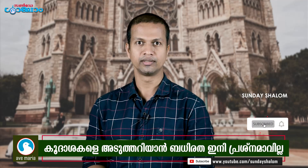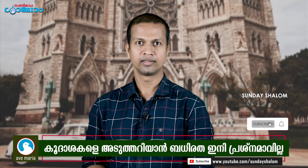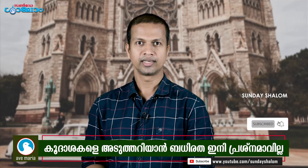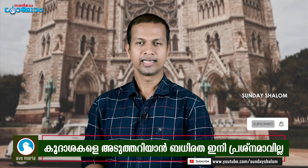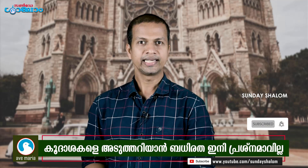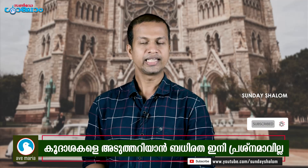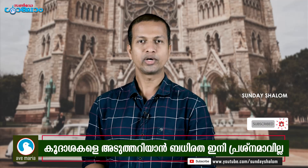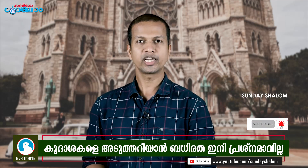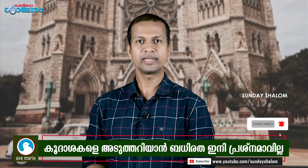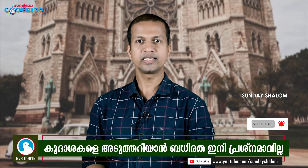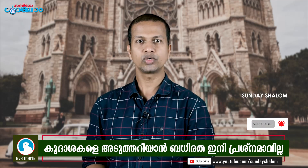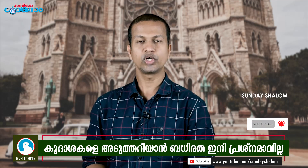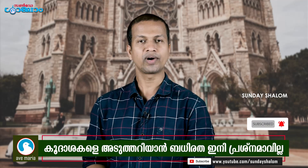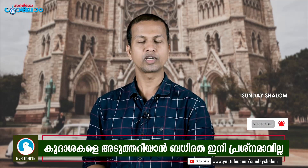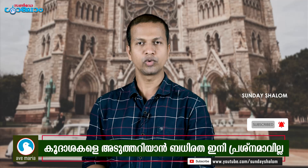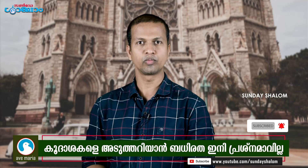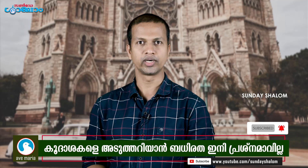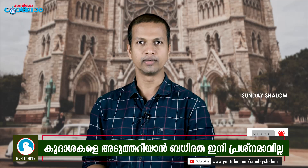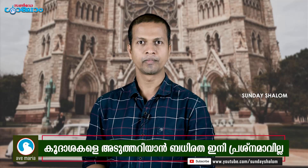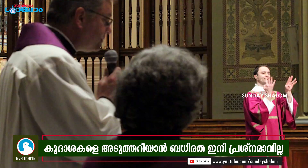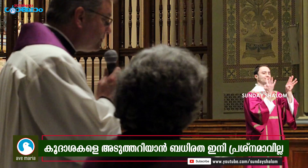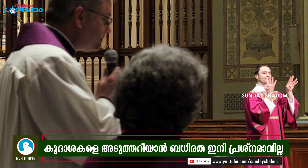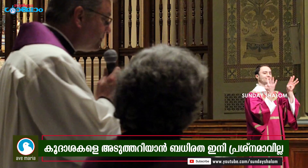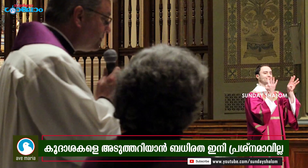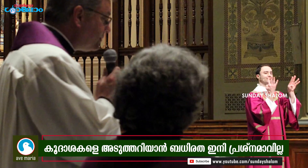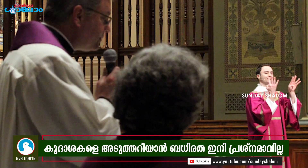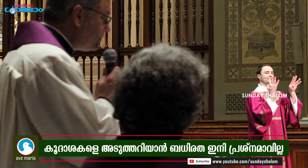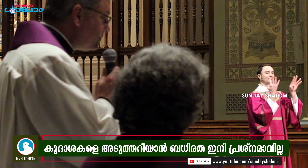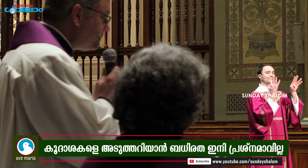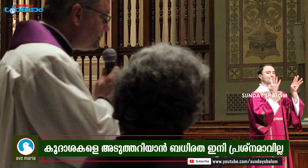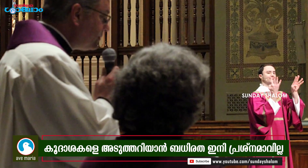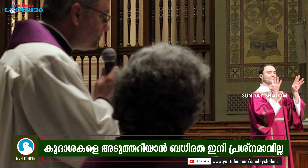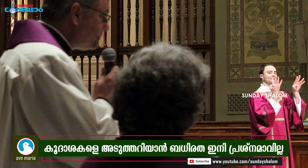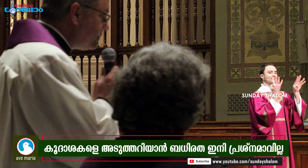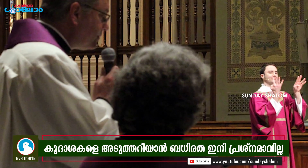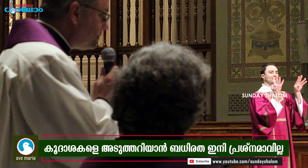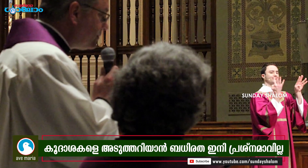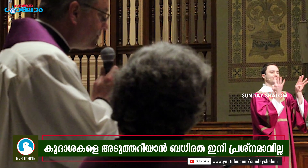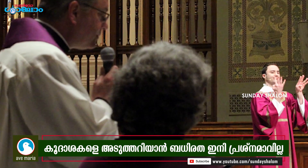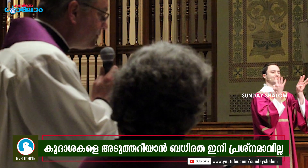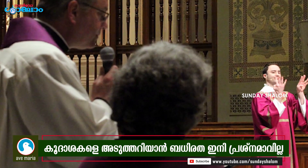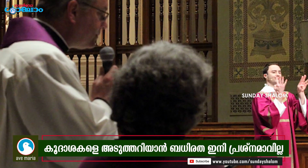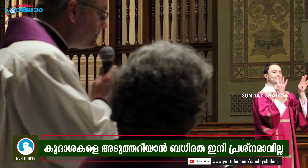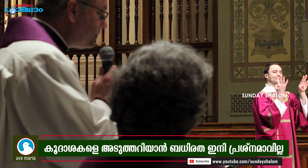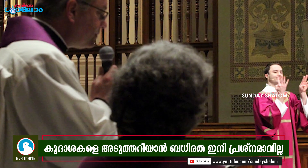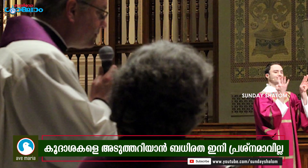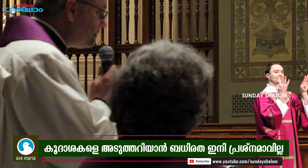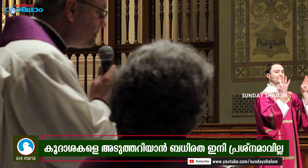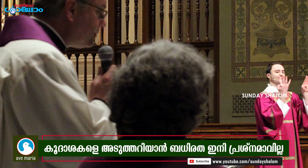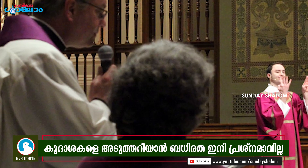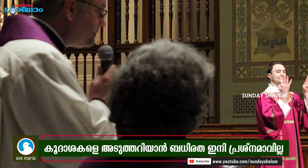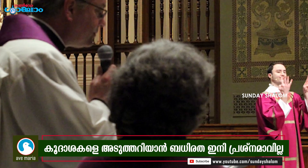വിവരിക്കുന്നത്. ഇതോടനുബന്ധിച്ച് ഒരു വർക്ക് ബുക്കുമുണ്ട്. മതബോധന ഗ്രന്ഥത്തിൽ നിന്നുമുള്ള ഉദ്ധരണികൾ, വിശുദ്ധരുടെ